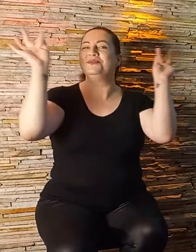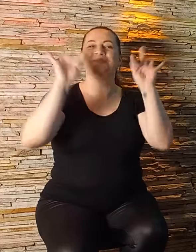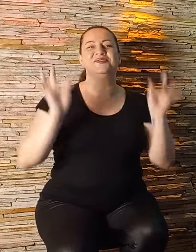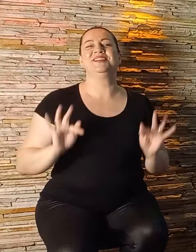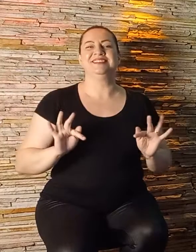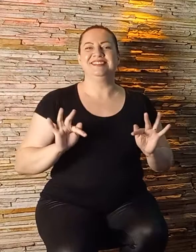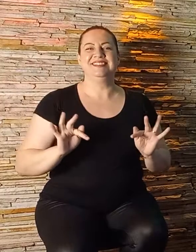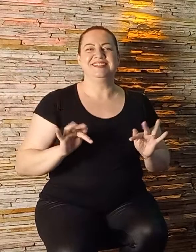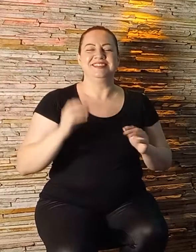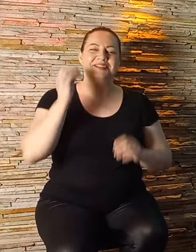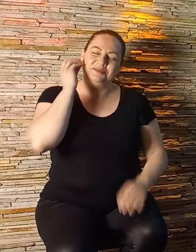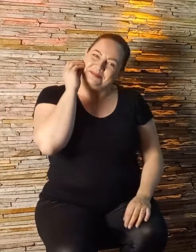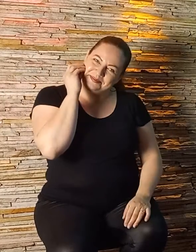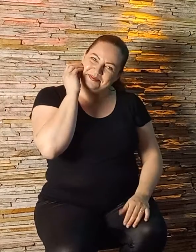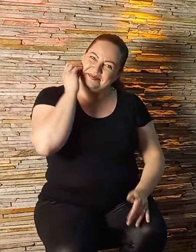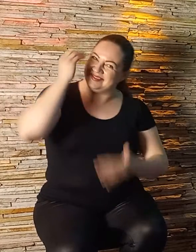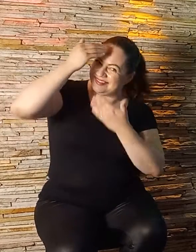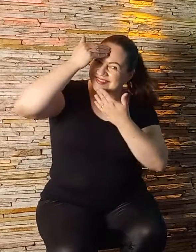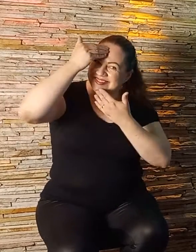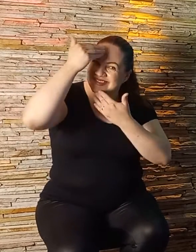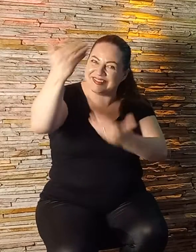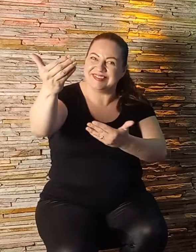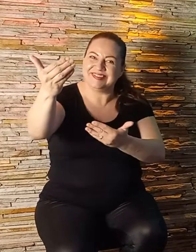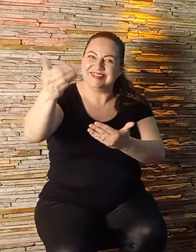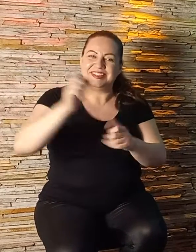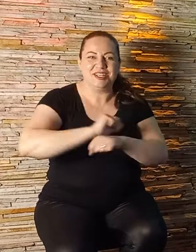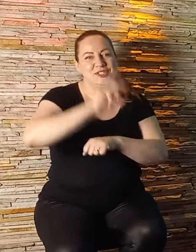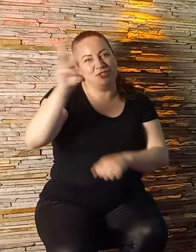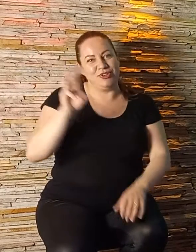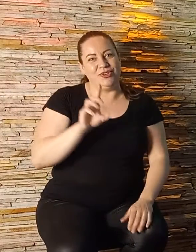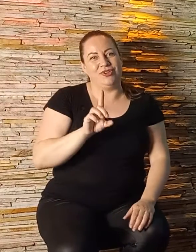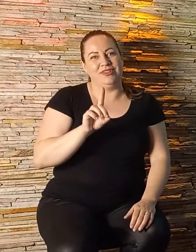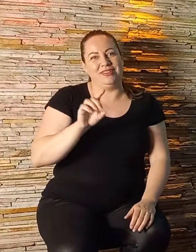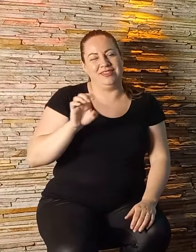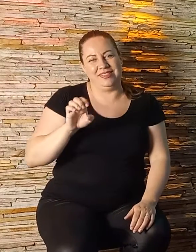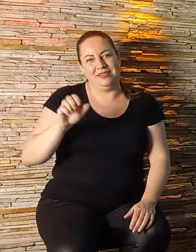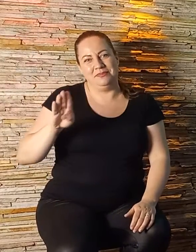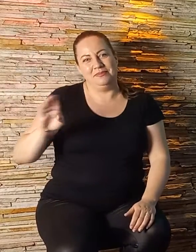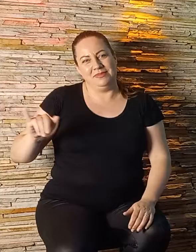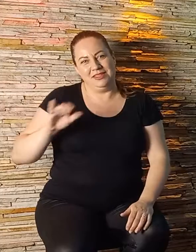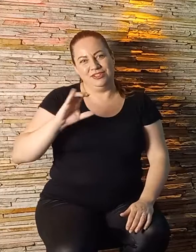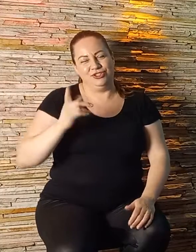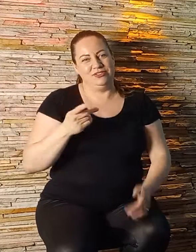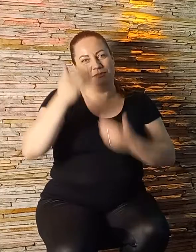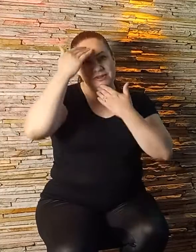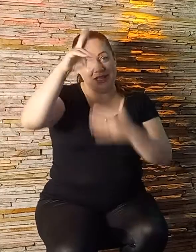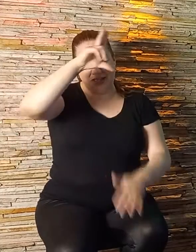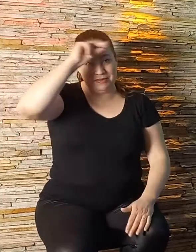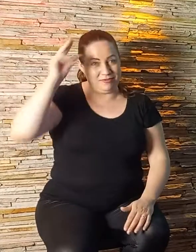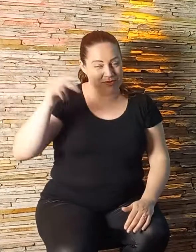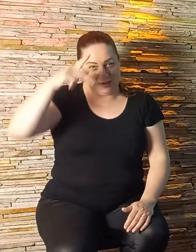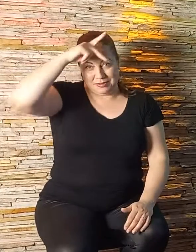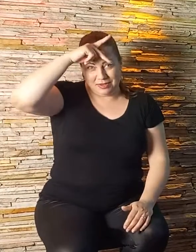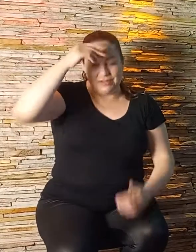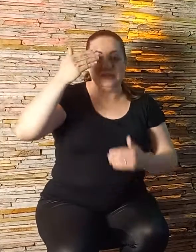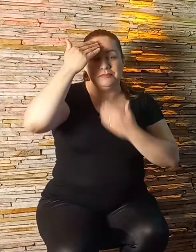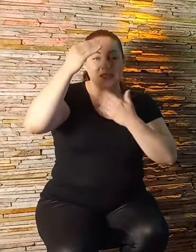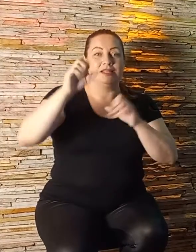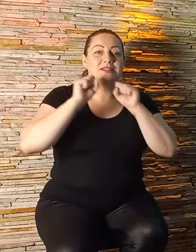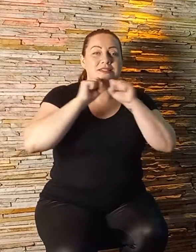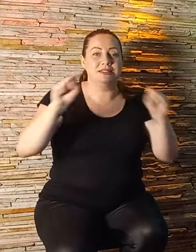agora tá gente um beijo muito obrigada Esse foi o show da bebe tipo certinho tá de ser muito obrigado a prefeitura de Pelotas Muito